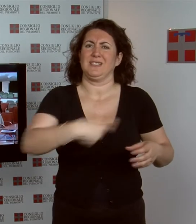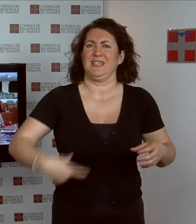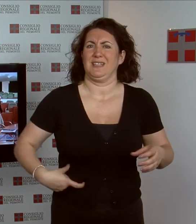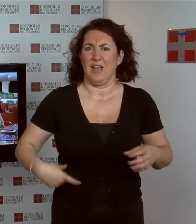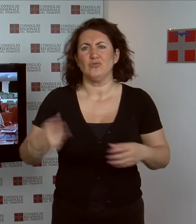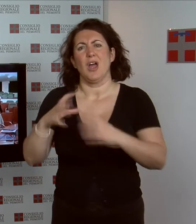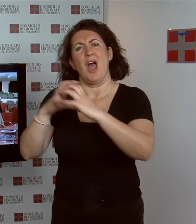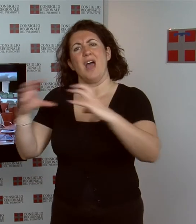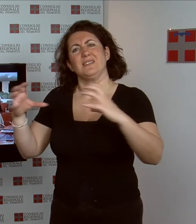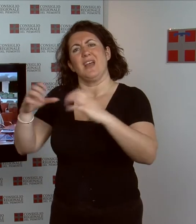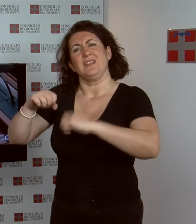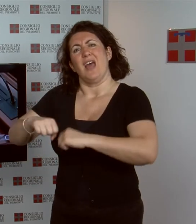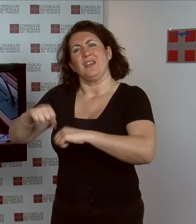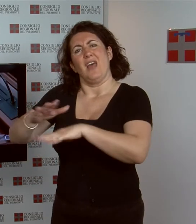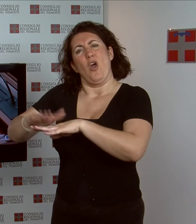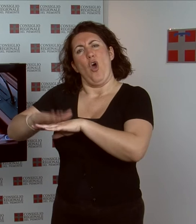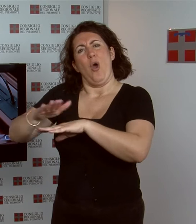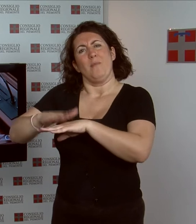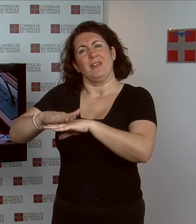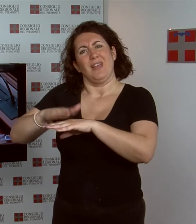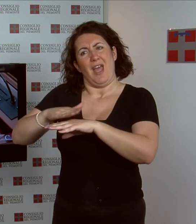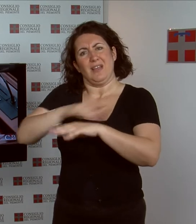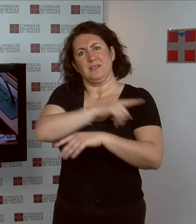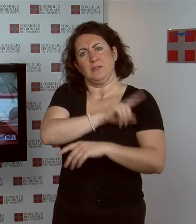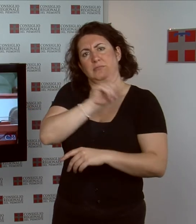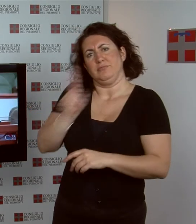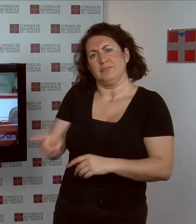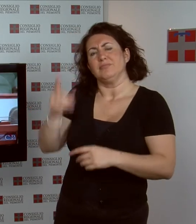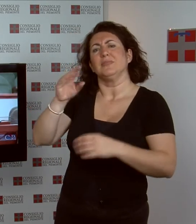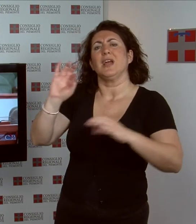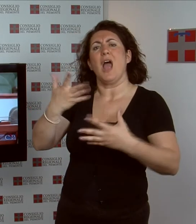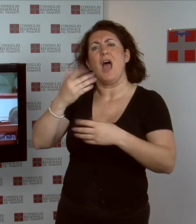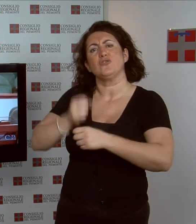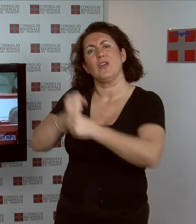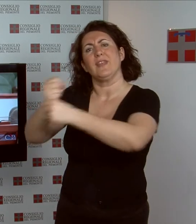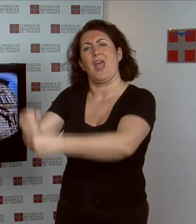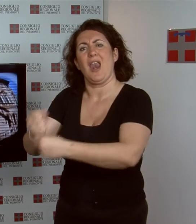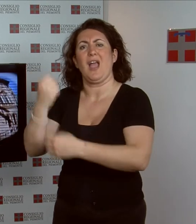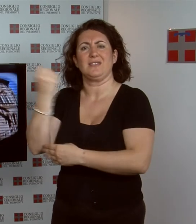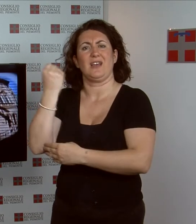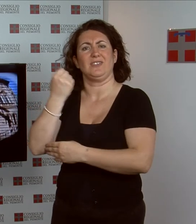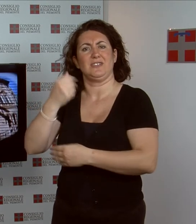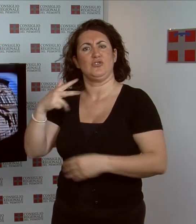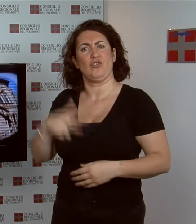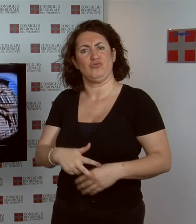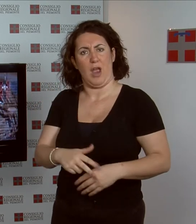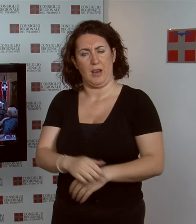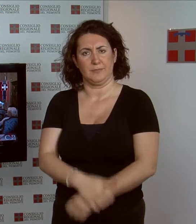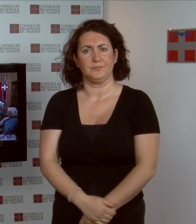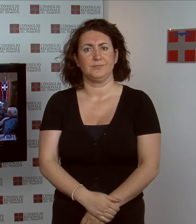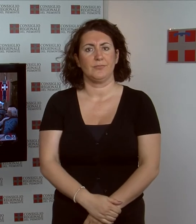confronti dell'azienda sanitaria di competenza nel caso di delega della gestione di servizi sociali. Donne nella